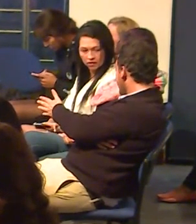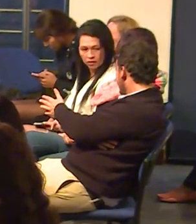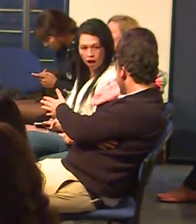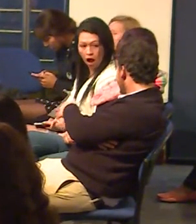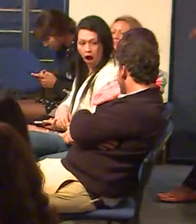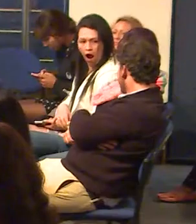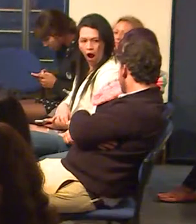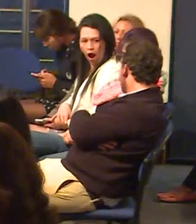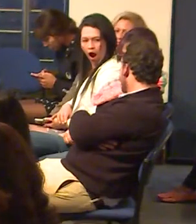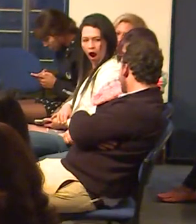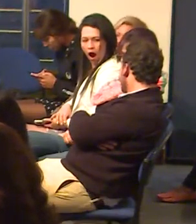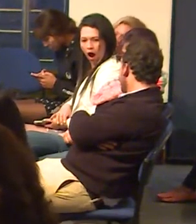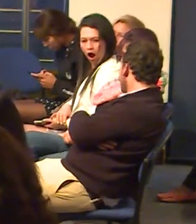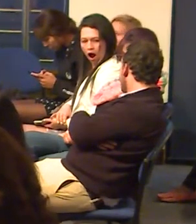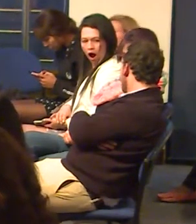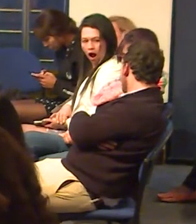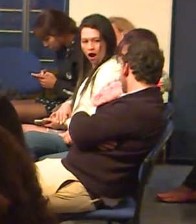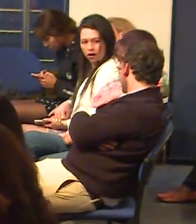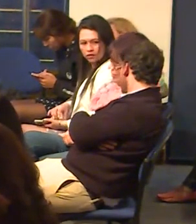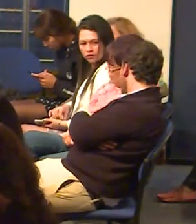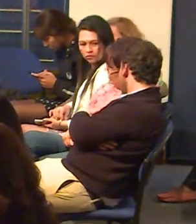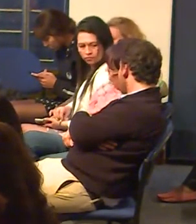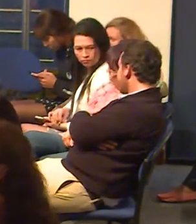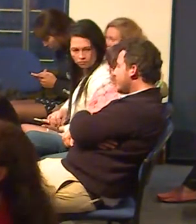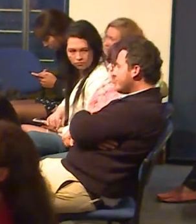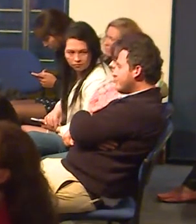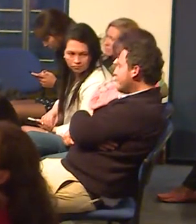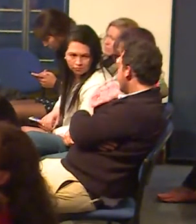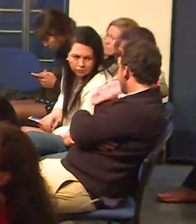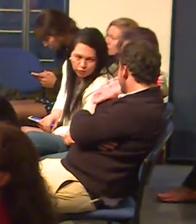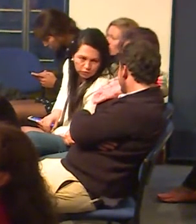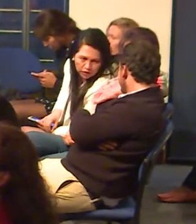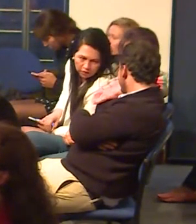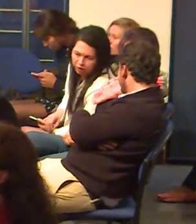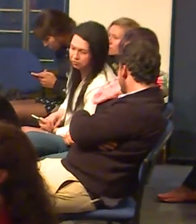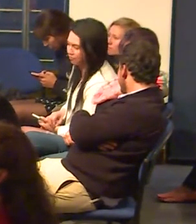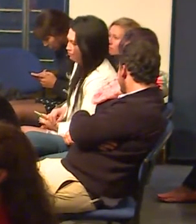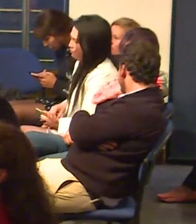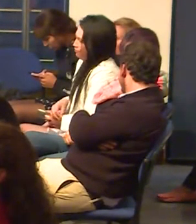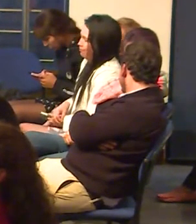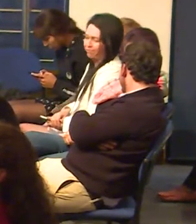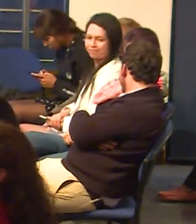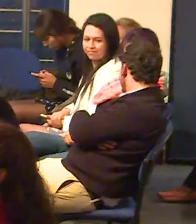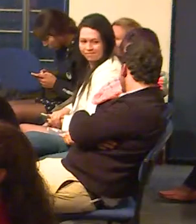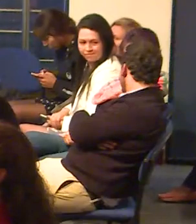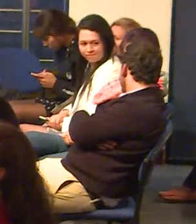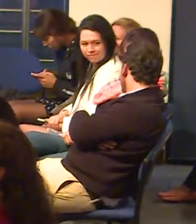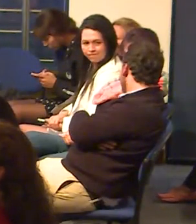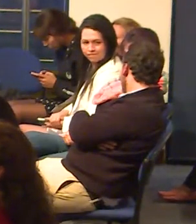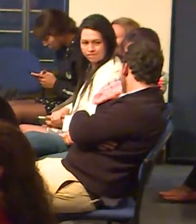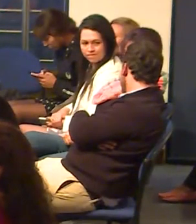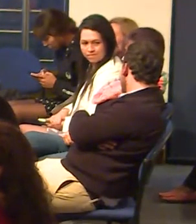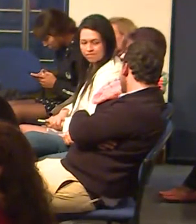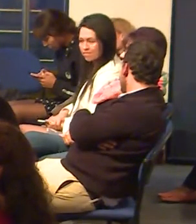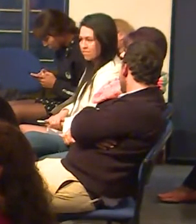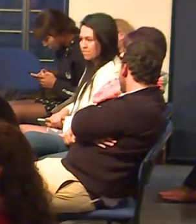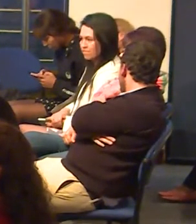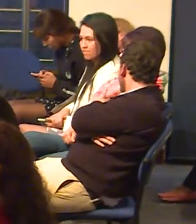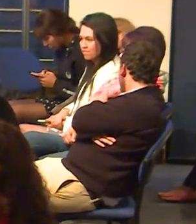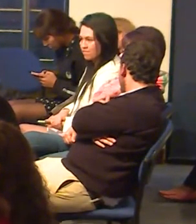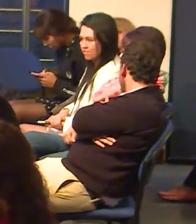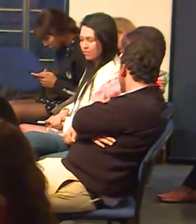Si no hubiesen cerrado, dijéramos, tantas vías artísticas a la educación,